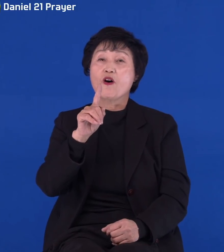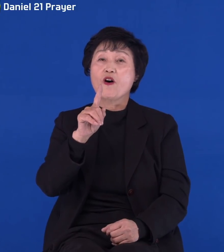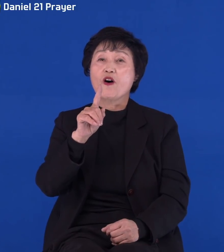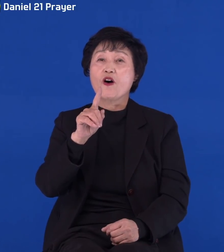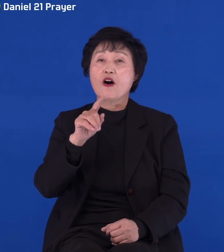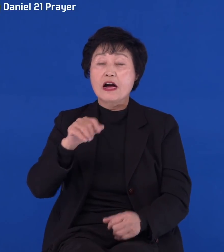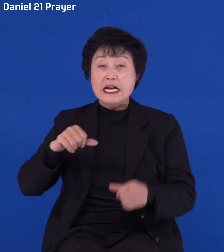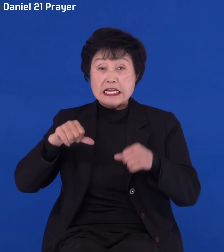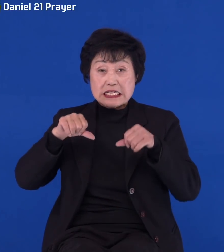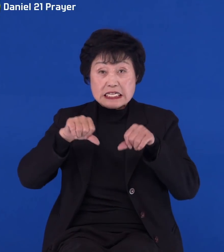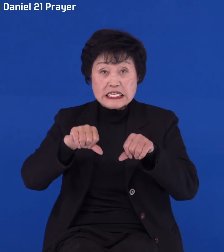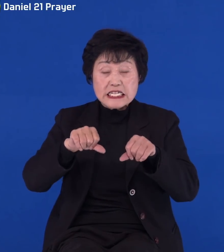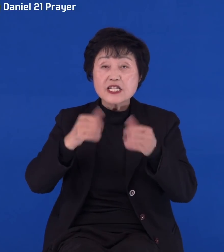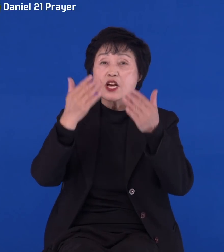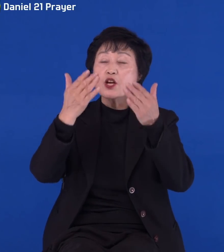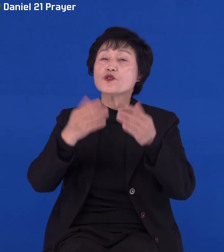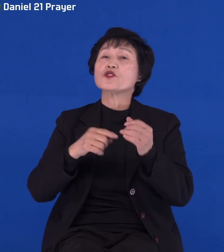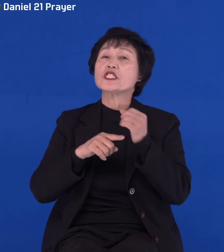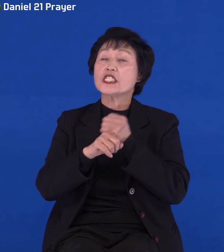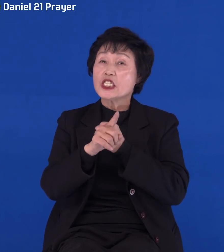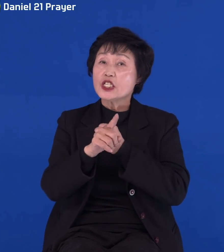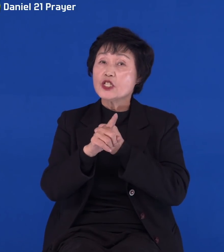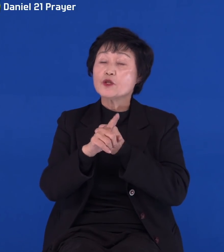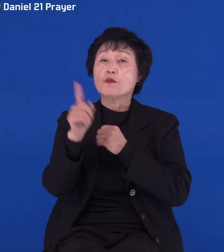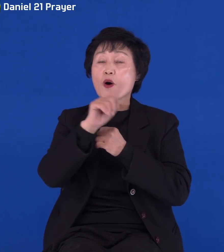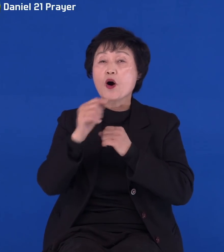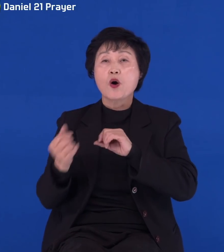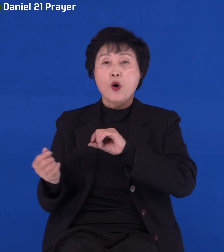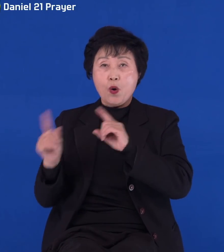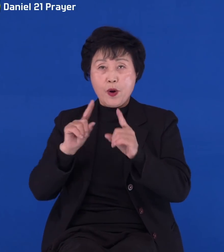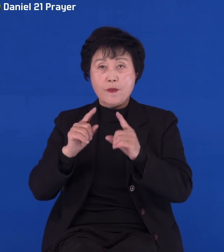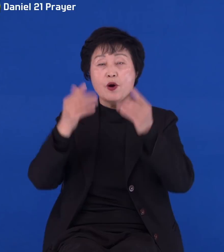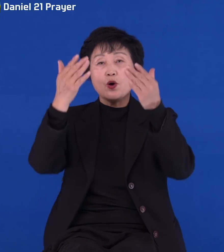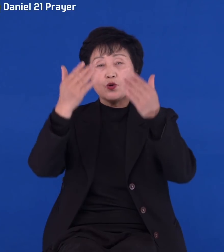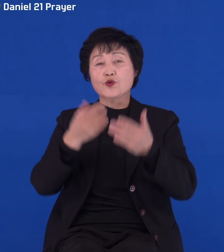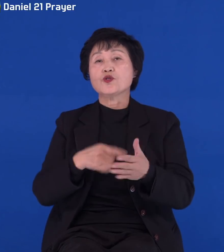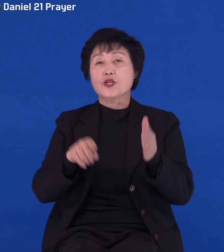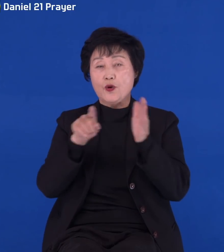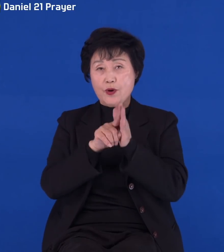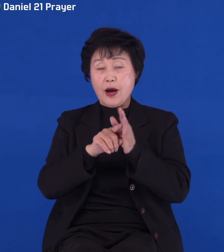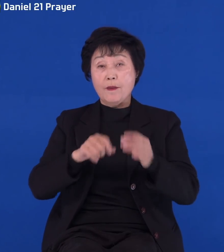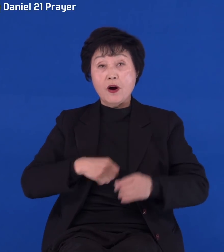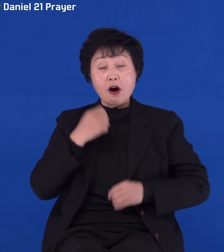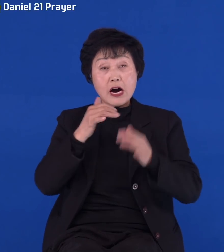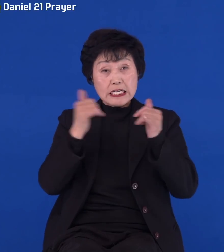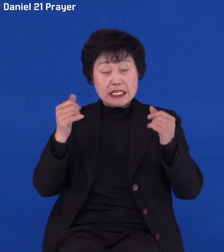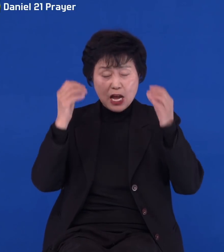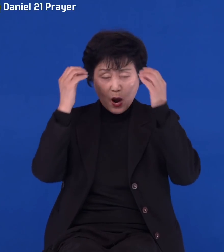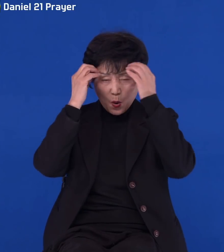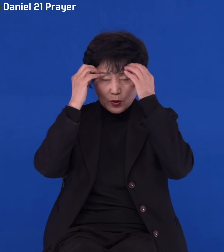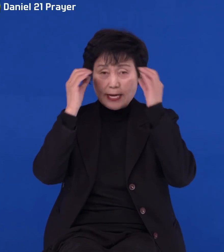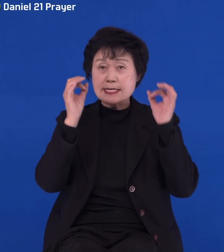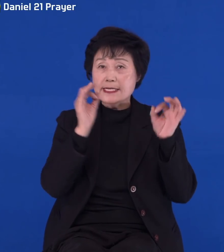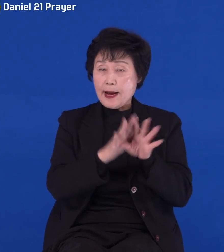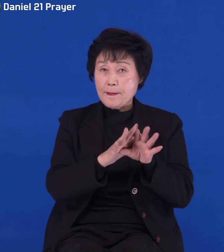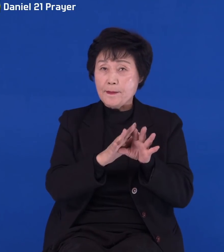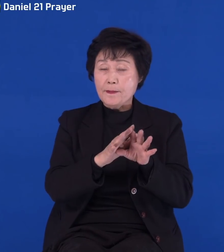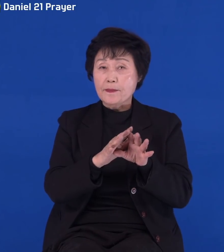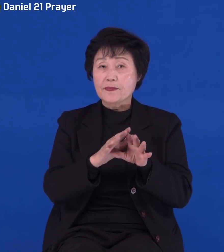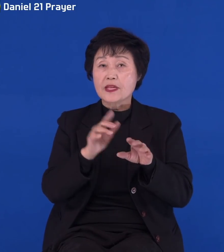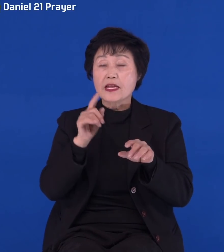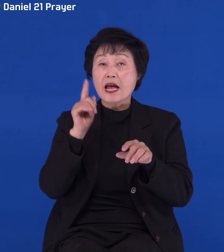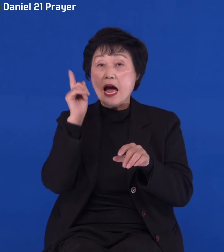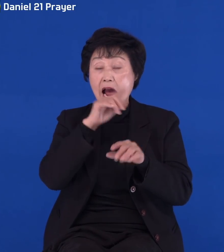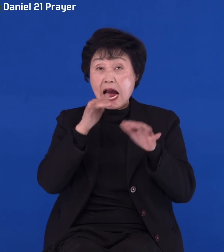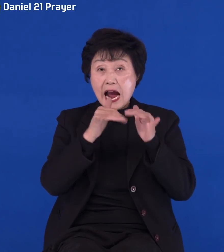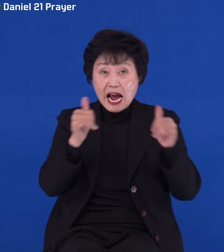징계를 주신 이유는 반드시 회복시키기 위함입니다. 의인의 고난은 잠시입니다. 악인의 번영도 잠시라는 것을